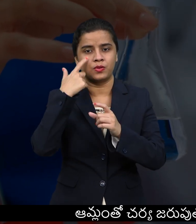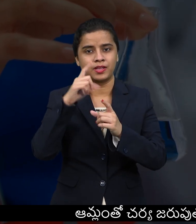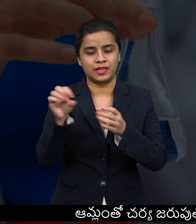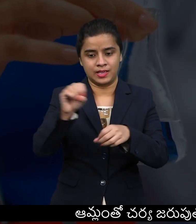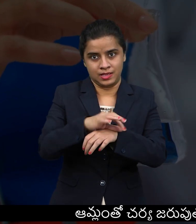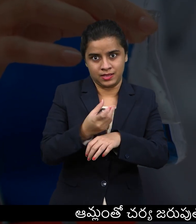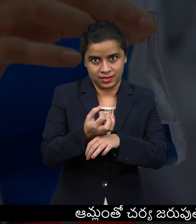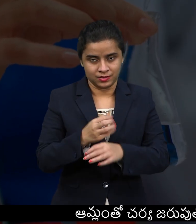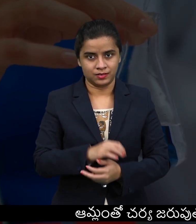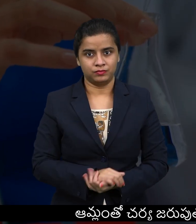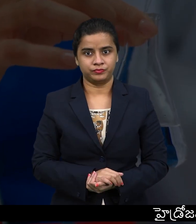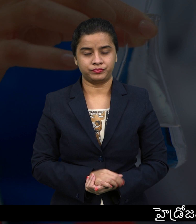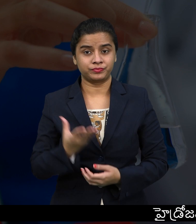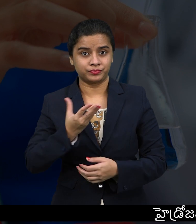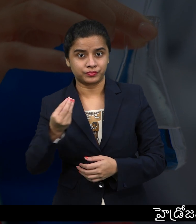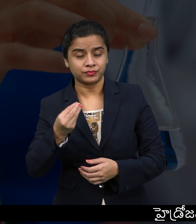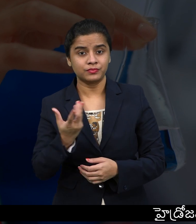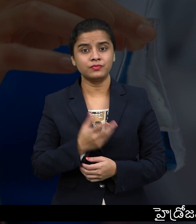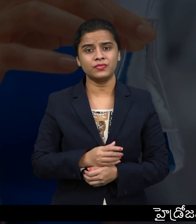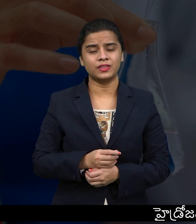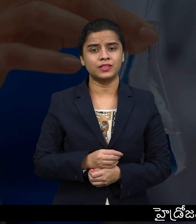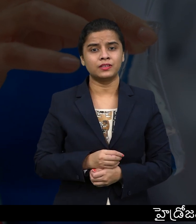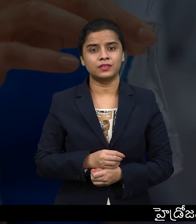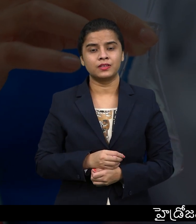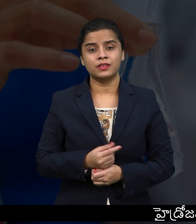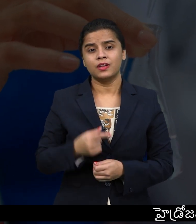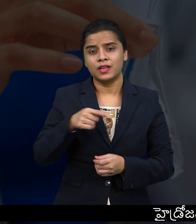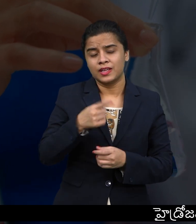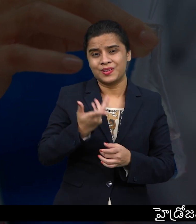మరియు మండే వాయువు హైడ్రోజన్ ఏర్పడుతుంది.